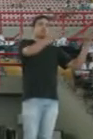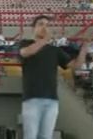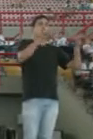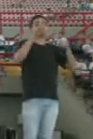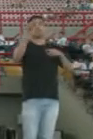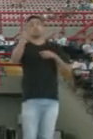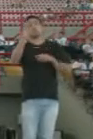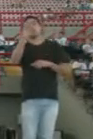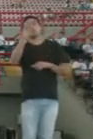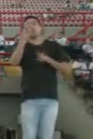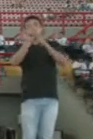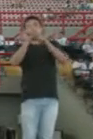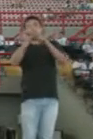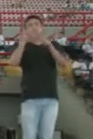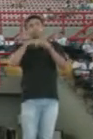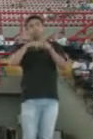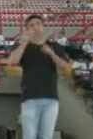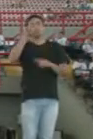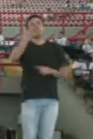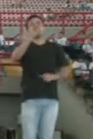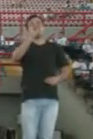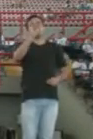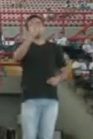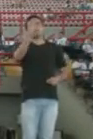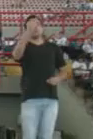é oração.